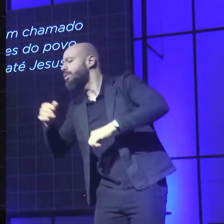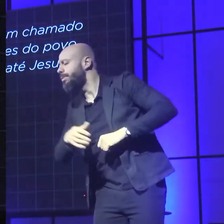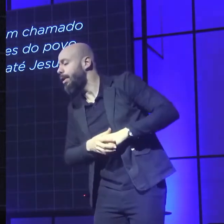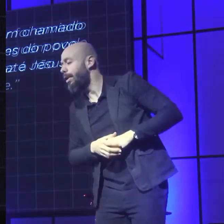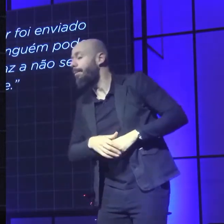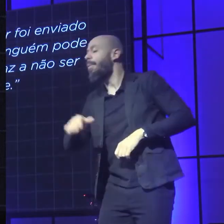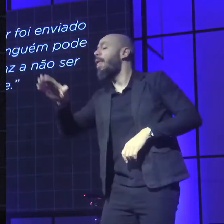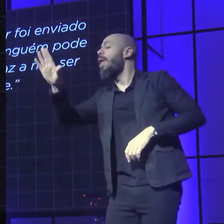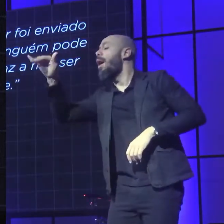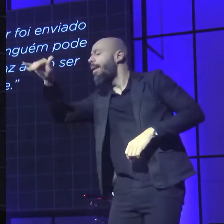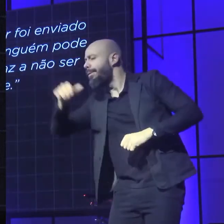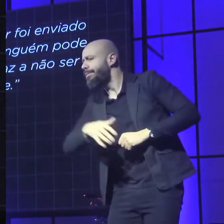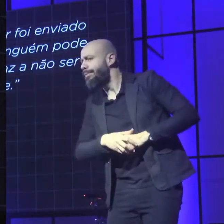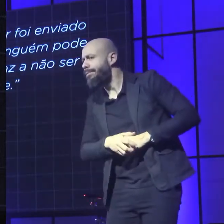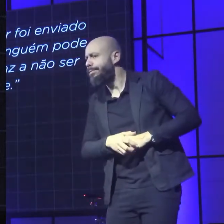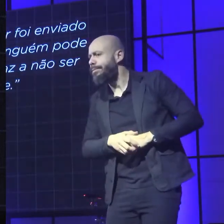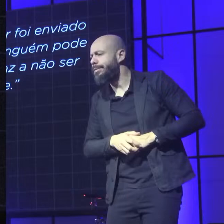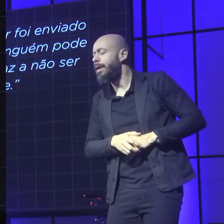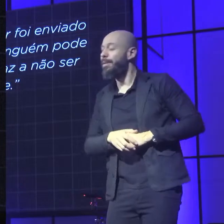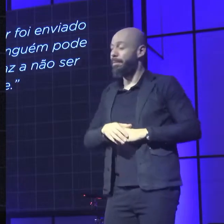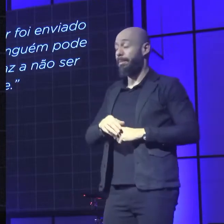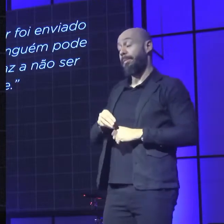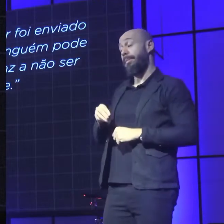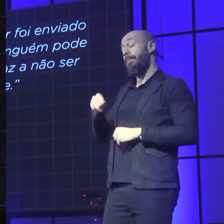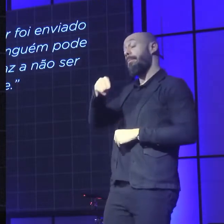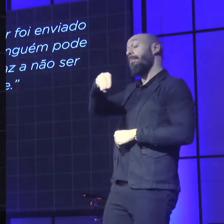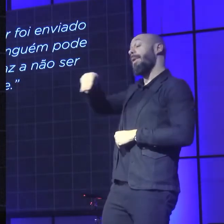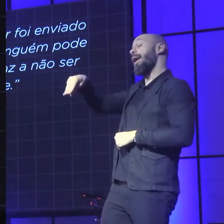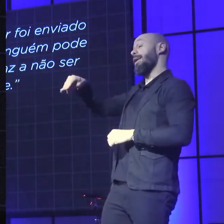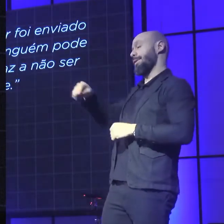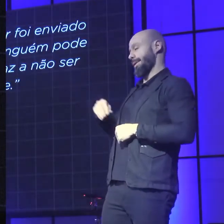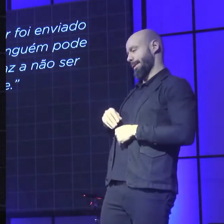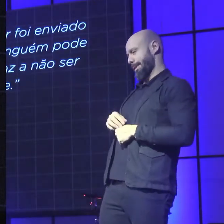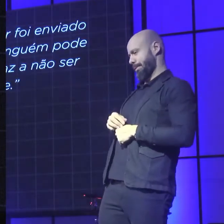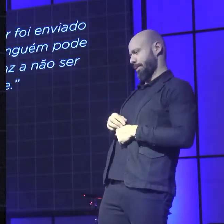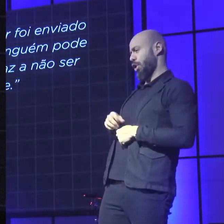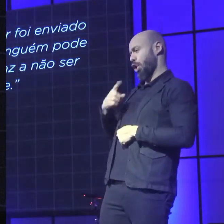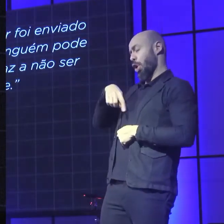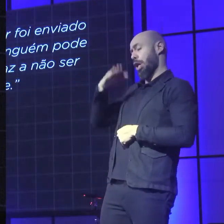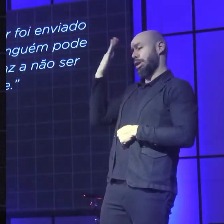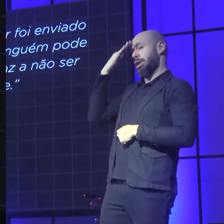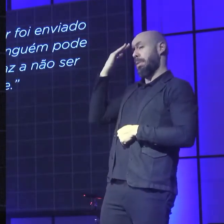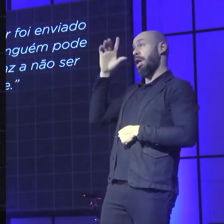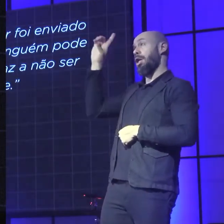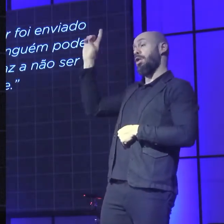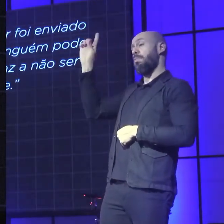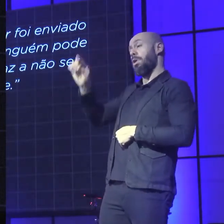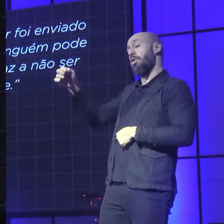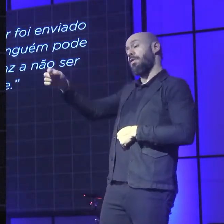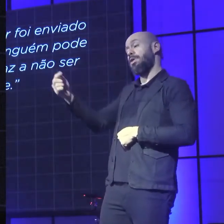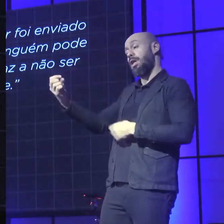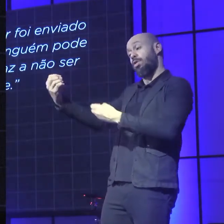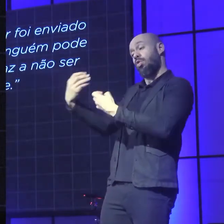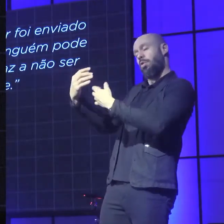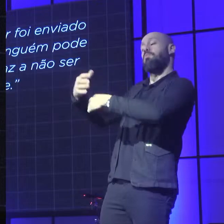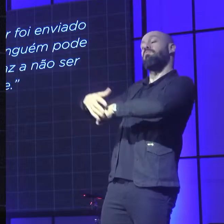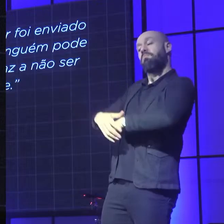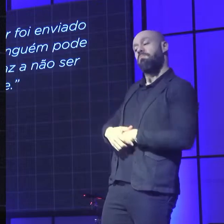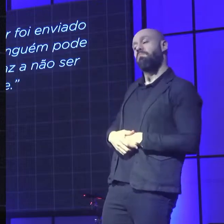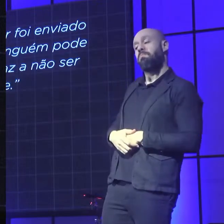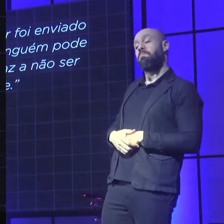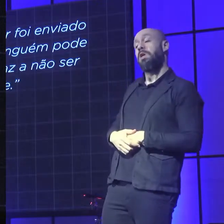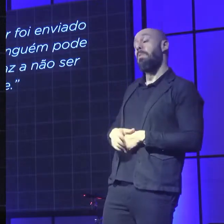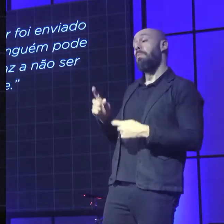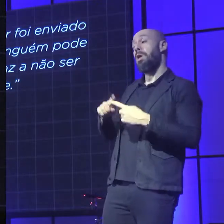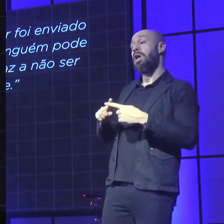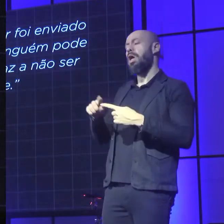Jesus: mestre, nós sabemos que o Senhor foi enviado por Deus para nos ensinar, pois ninguém